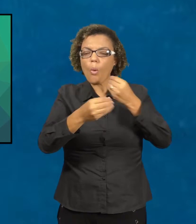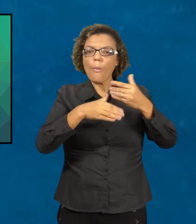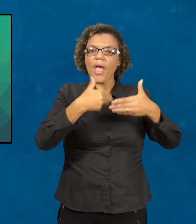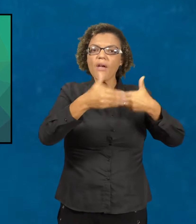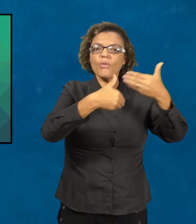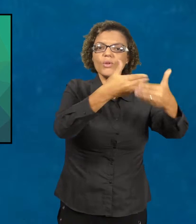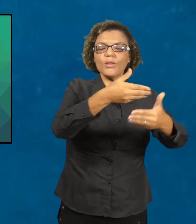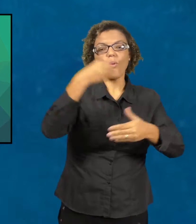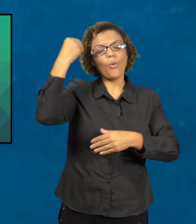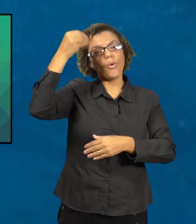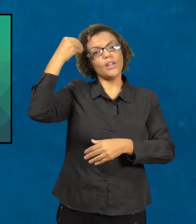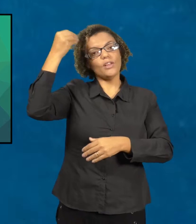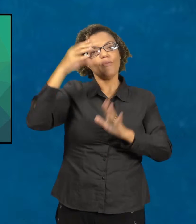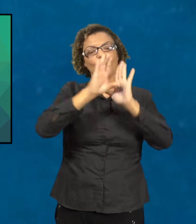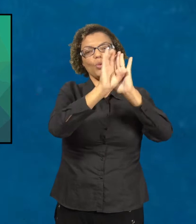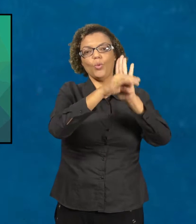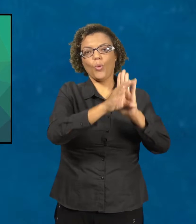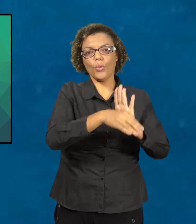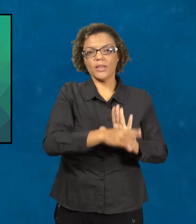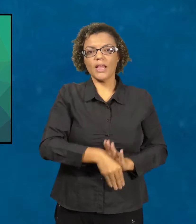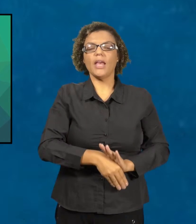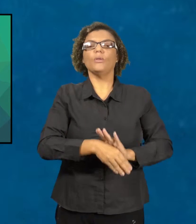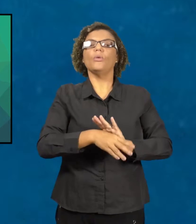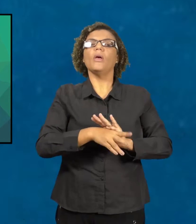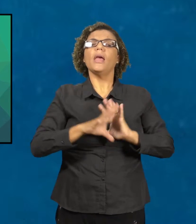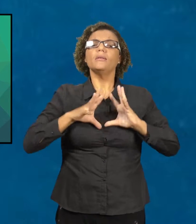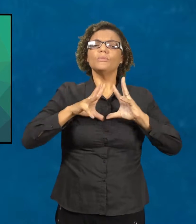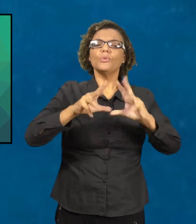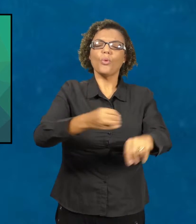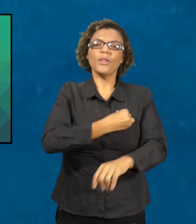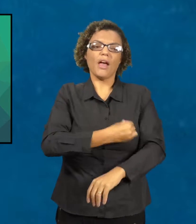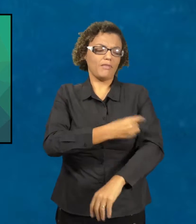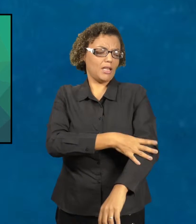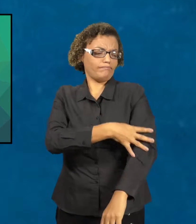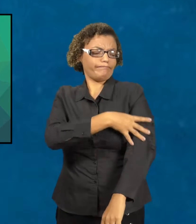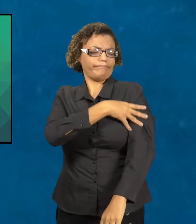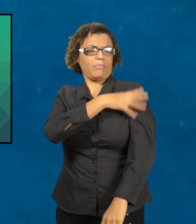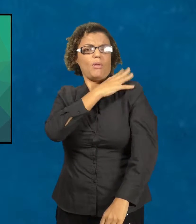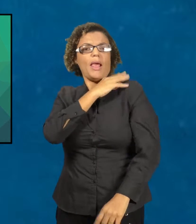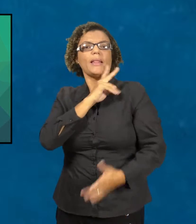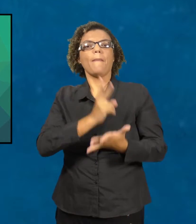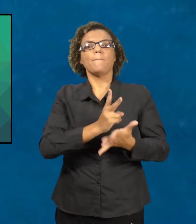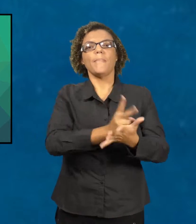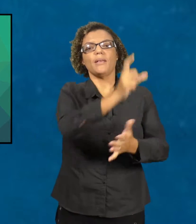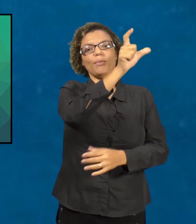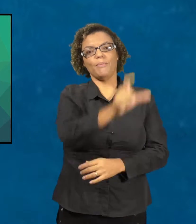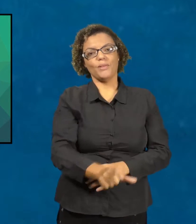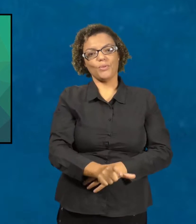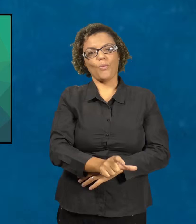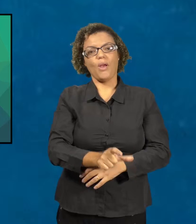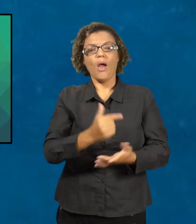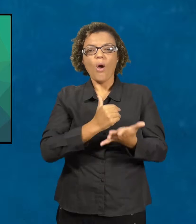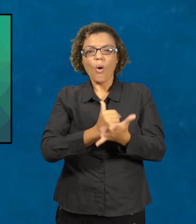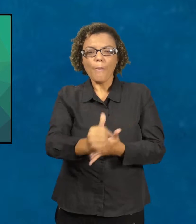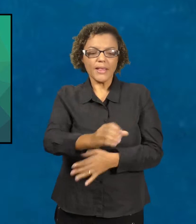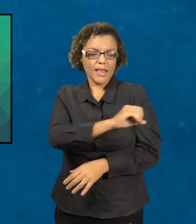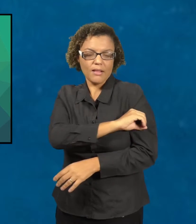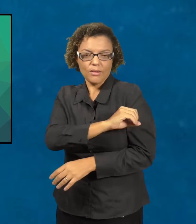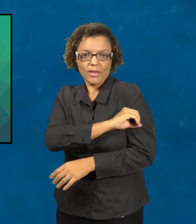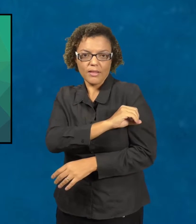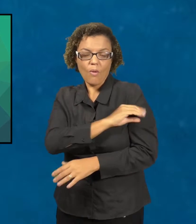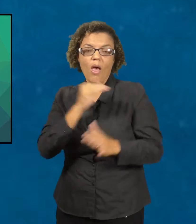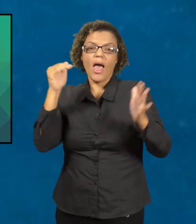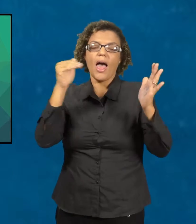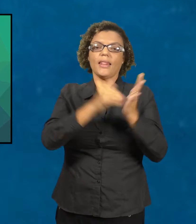longo de toda a vida escolar de um mesmo indivíduo, desde a educação infantil até a superior. Já o professor Marco